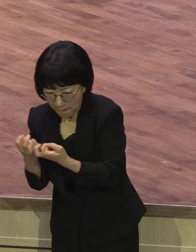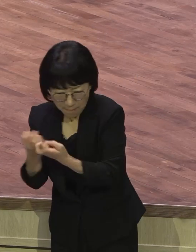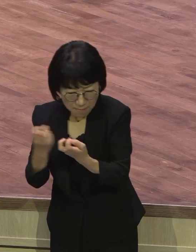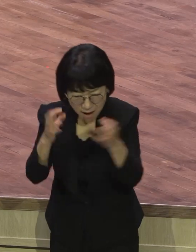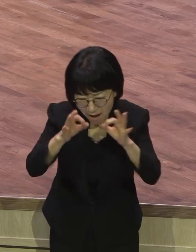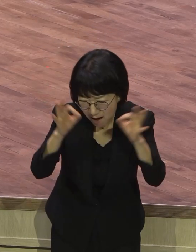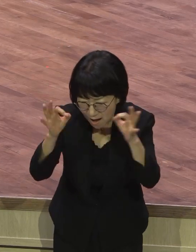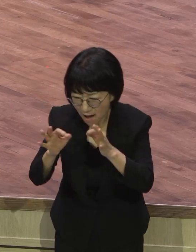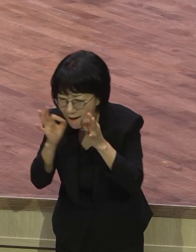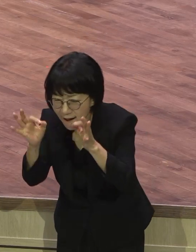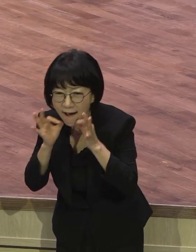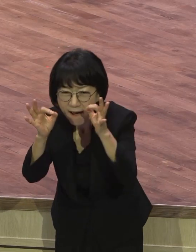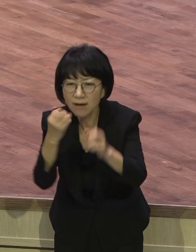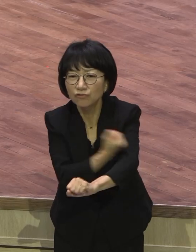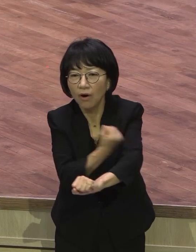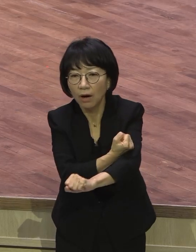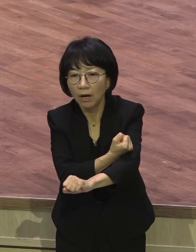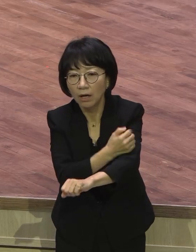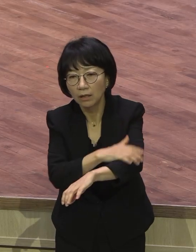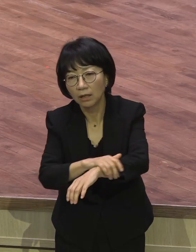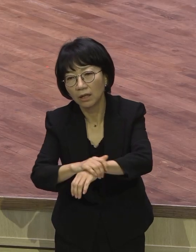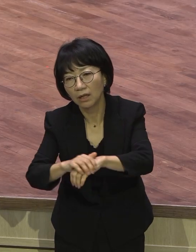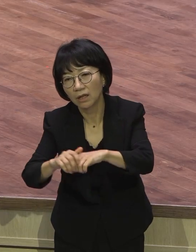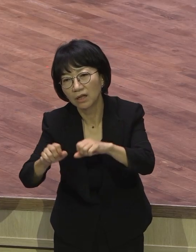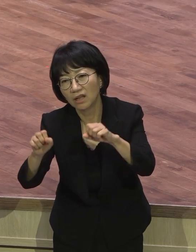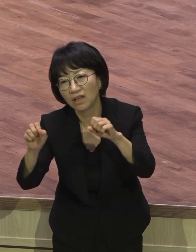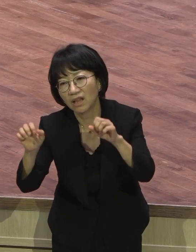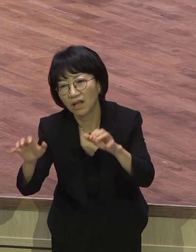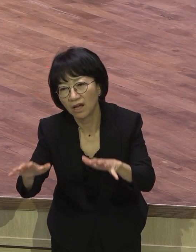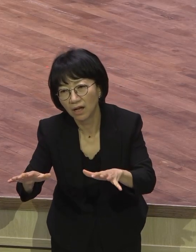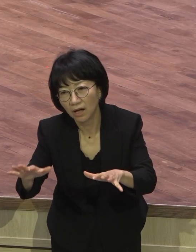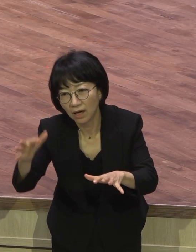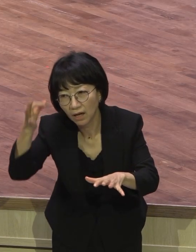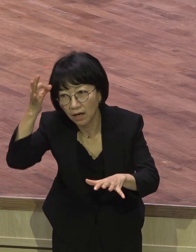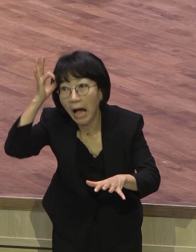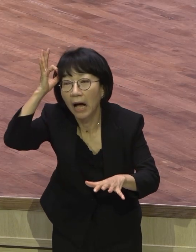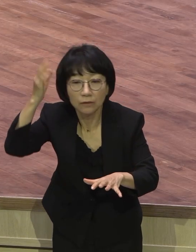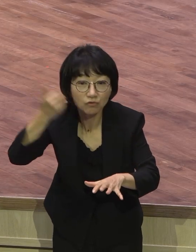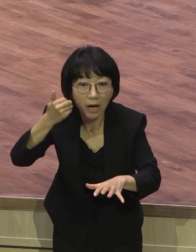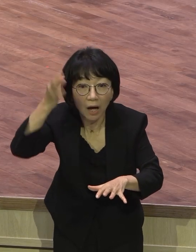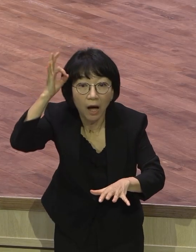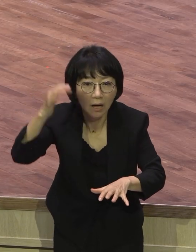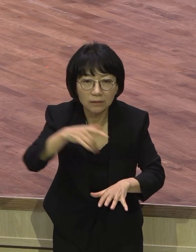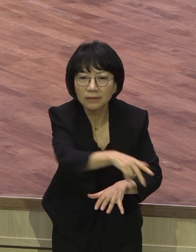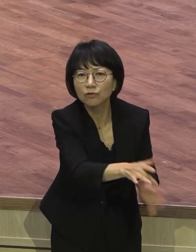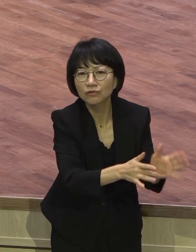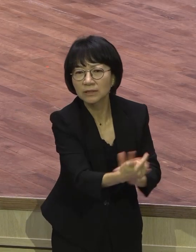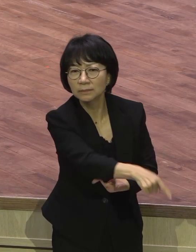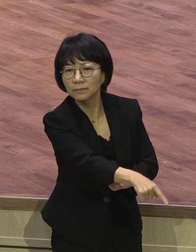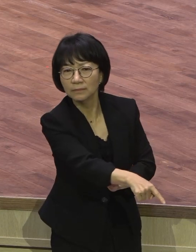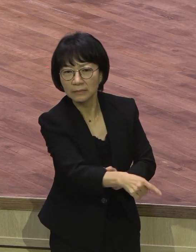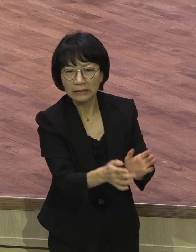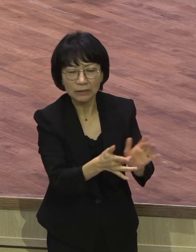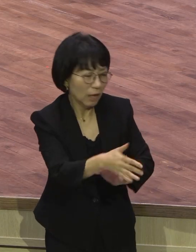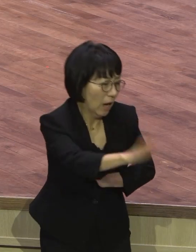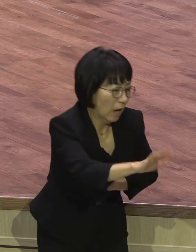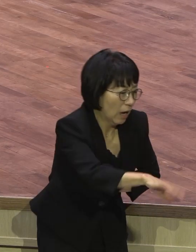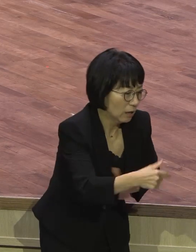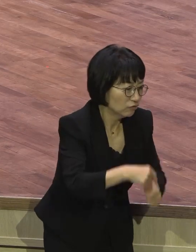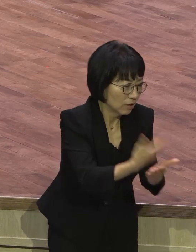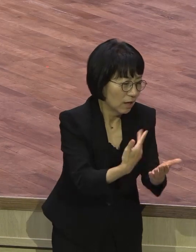가망이 없었어요 그래서 그때야 예수님을 깨우면서 자신들이 죽게 되었다고